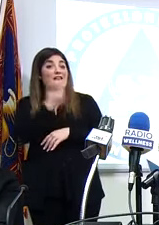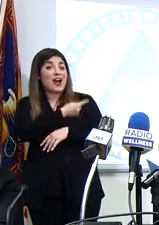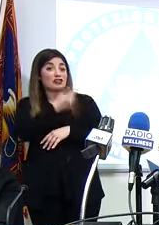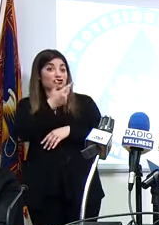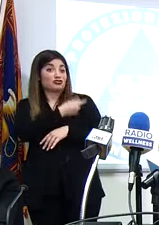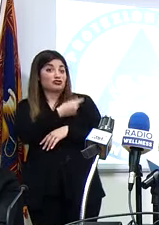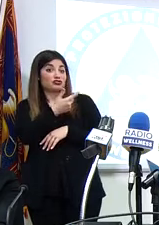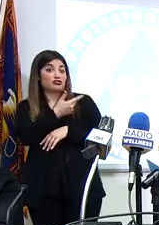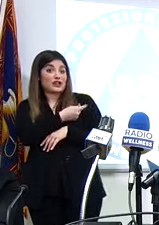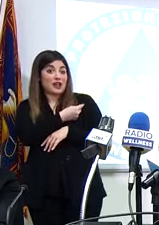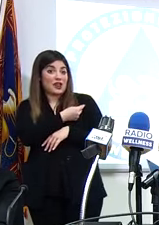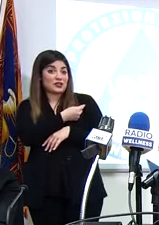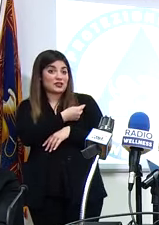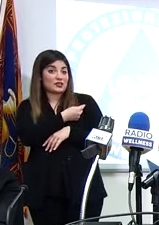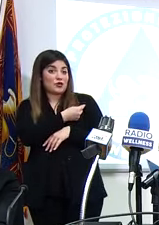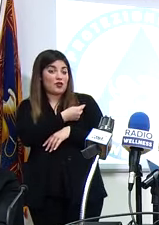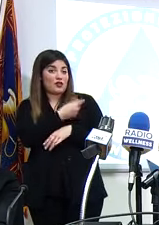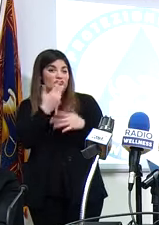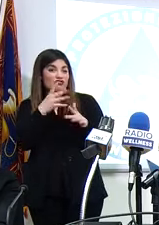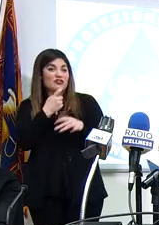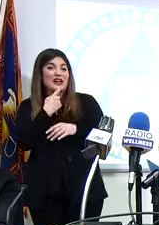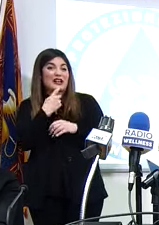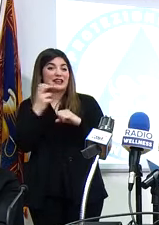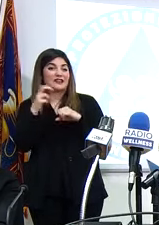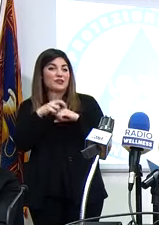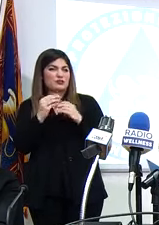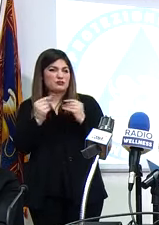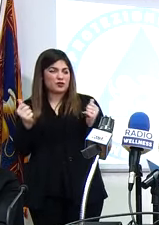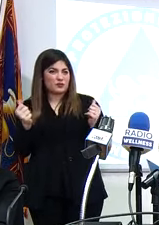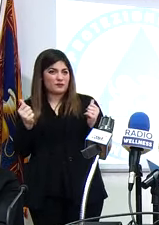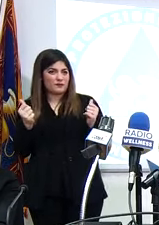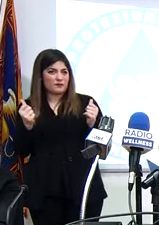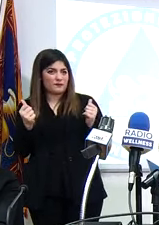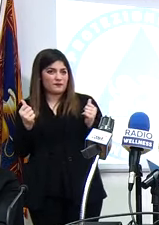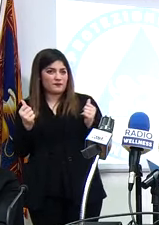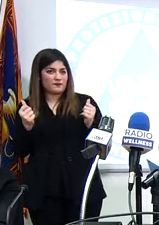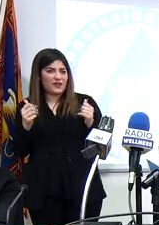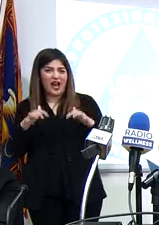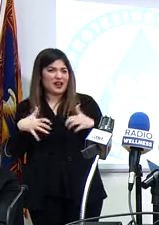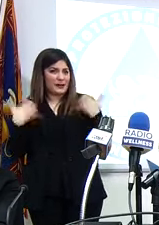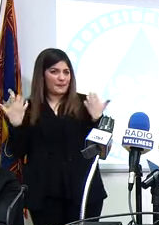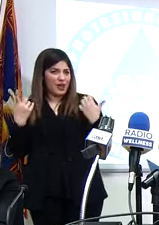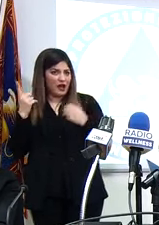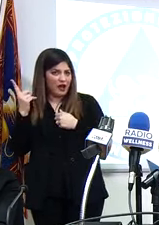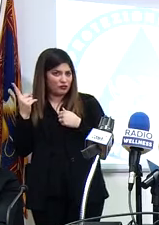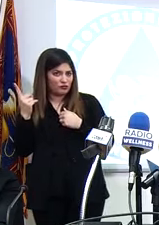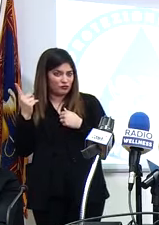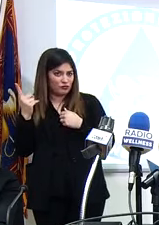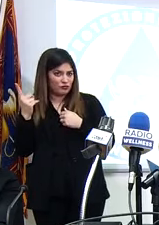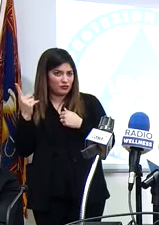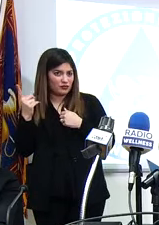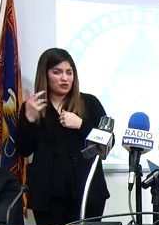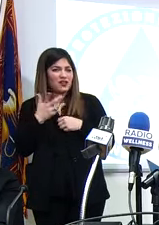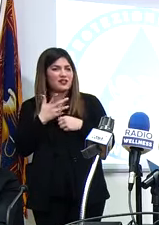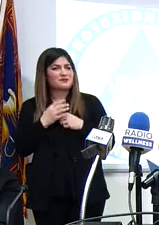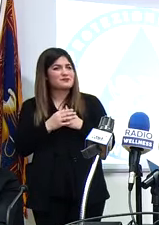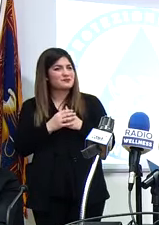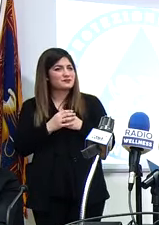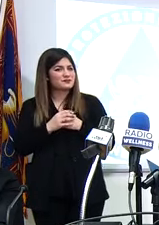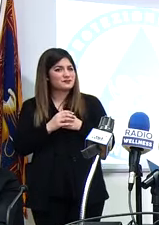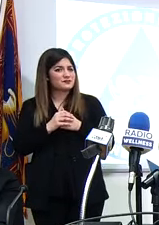me. Precisamente ha scritto: più di 2 milioni sono in Italia guariti dal Covid, che sanno di esserlo. Nessun dato scientifico